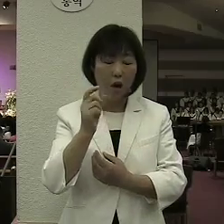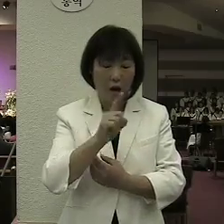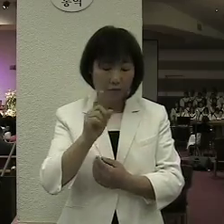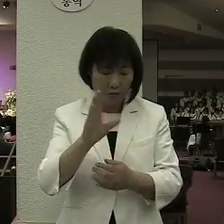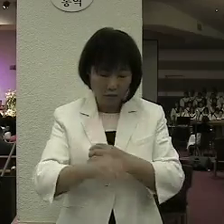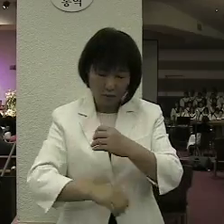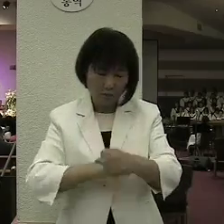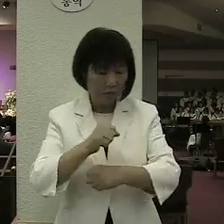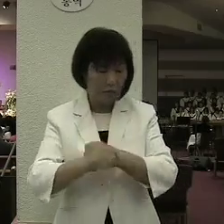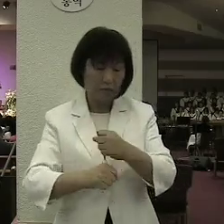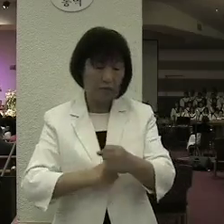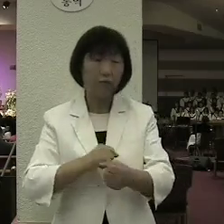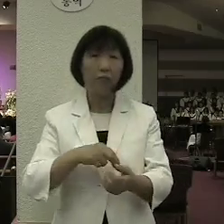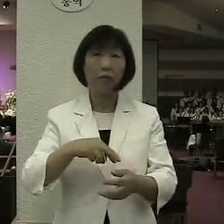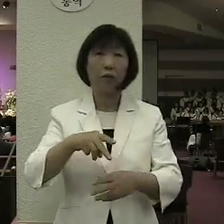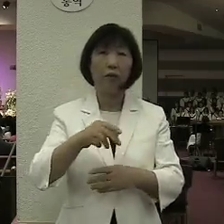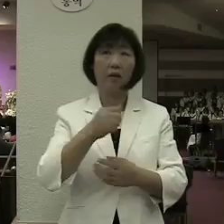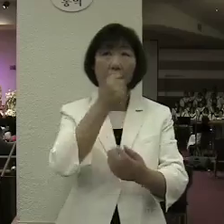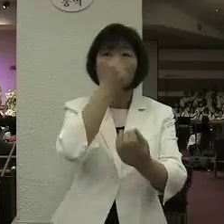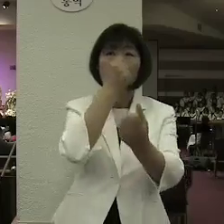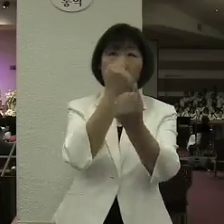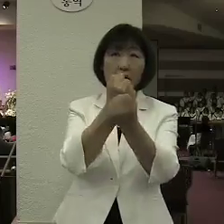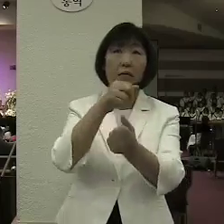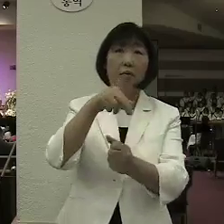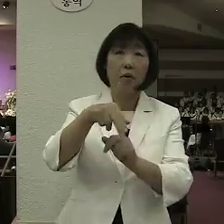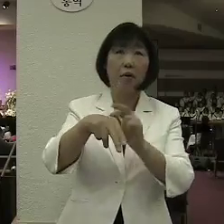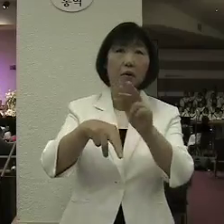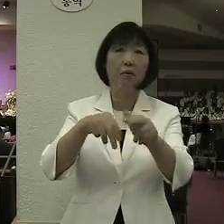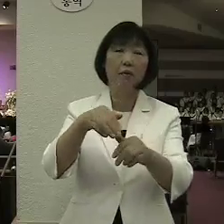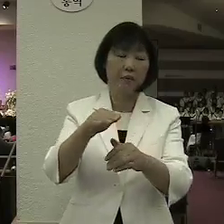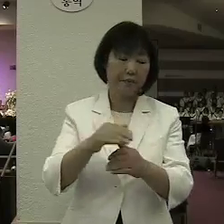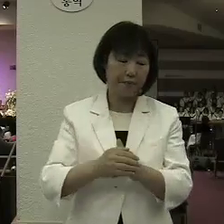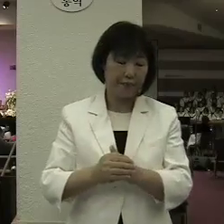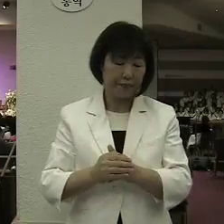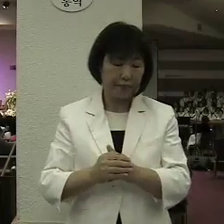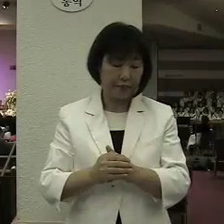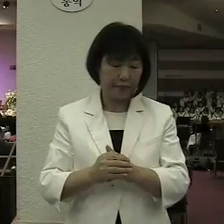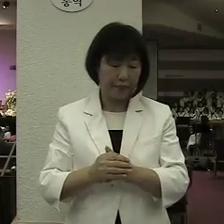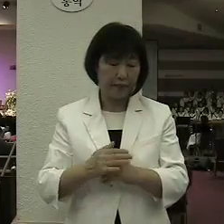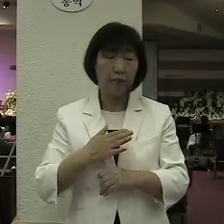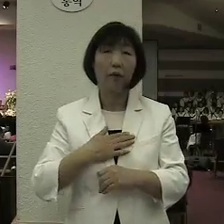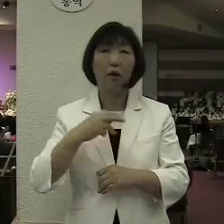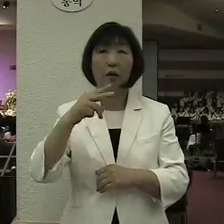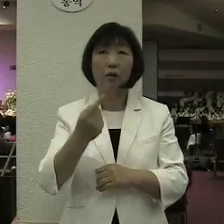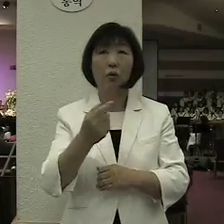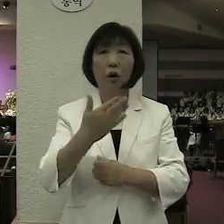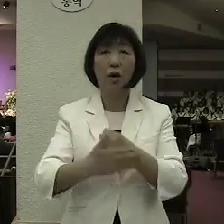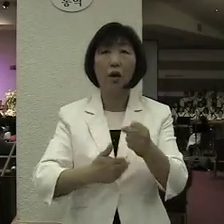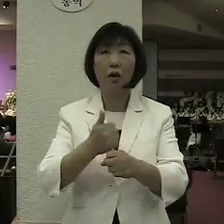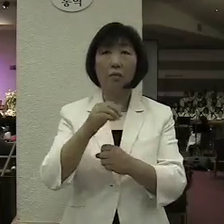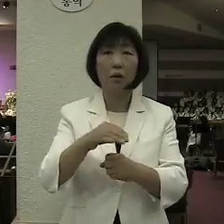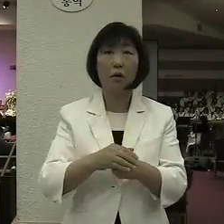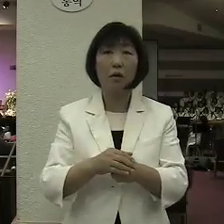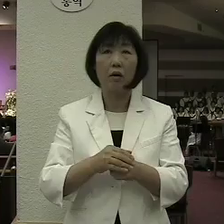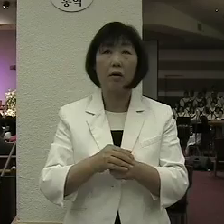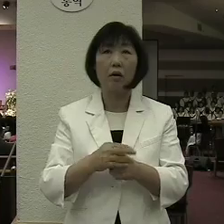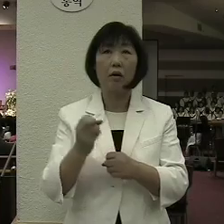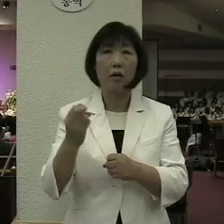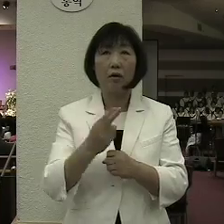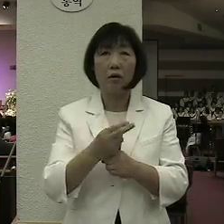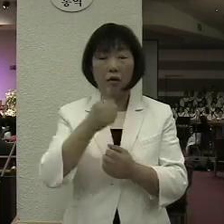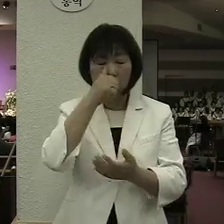하나님께서 우리에게 다시 무서워하는 종의 영을 주지 아니하시고 양자의 영을